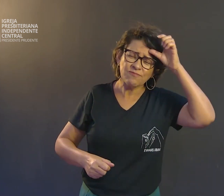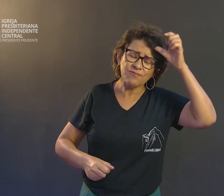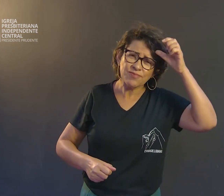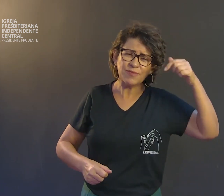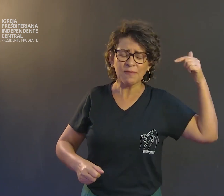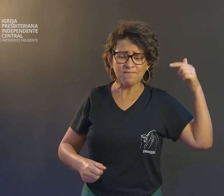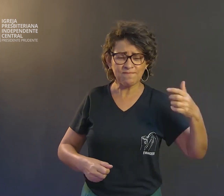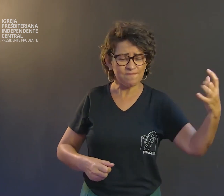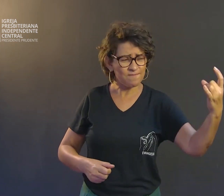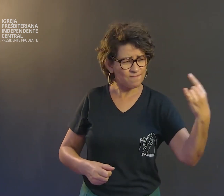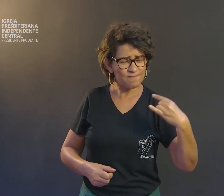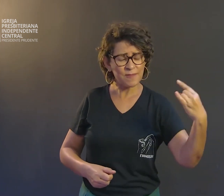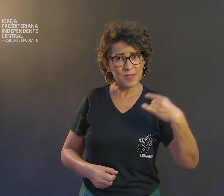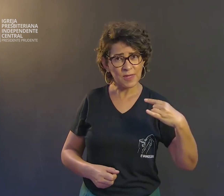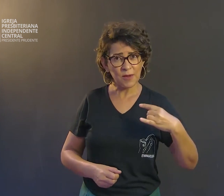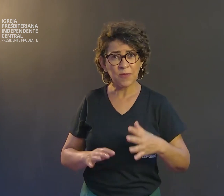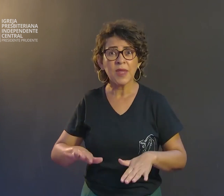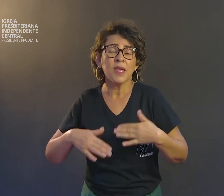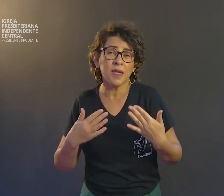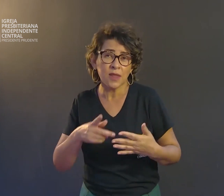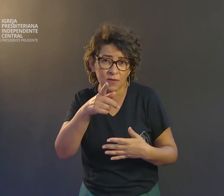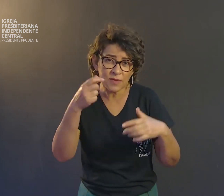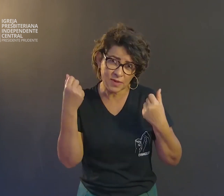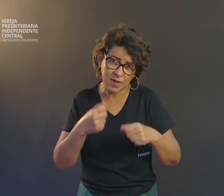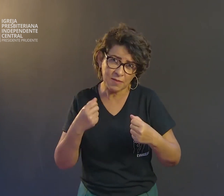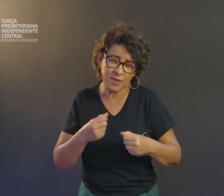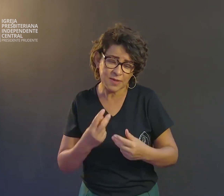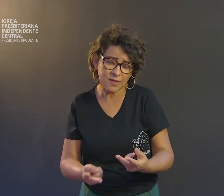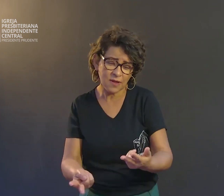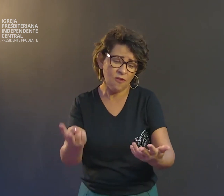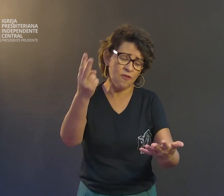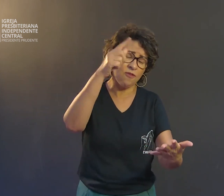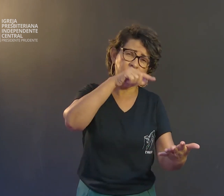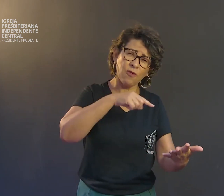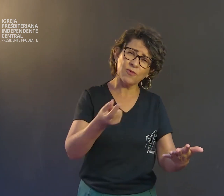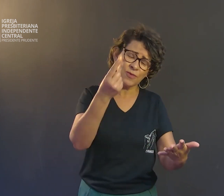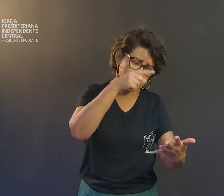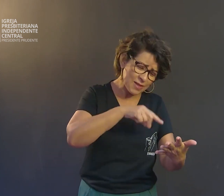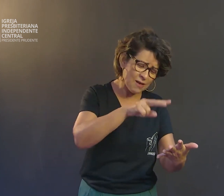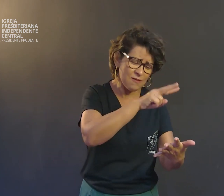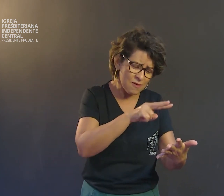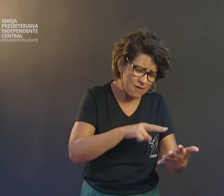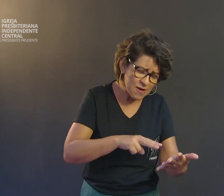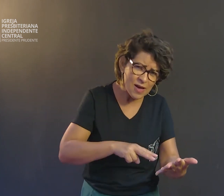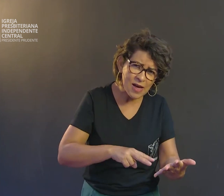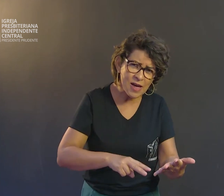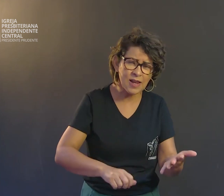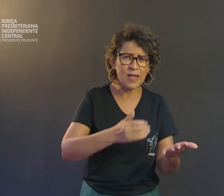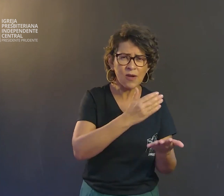a refazer a leitura dos dias anteriores. Mas faça isso meditando cuidadosamente na palavra de